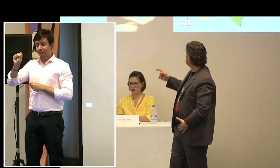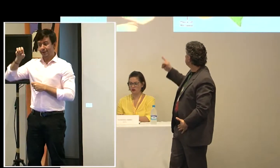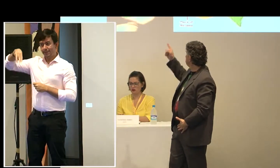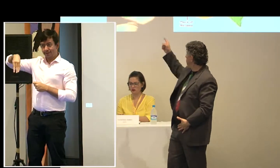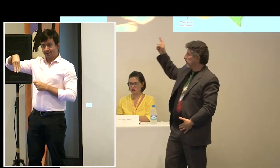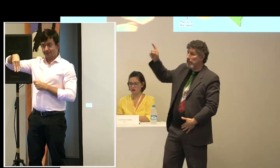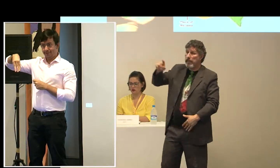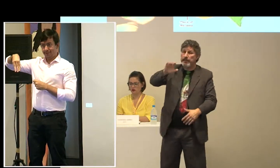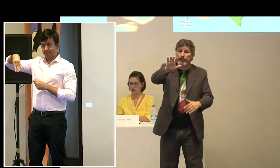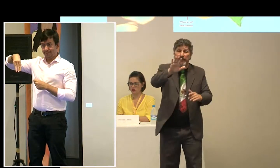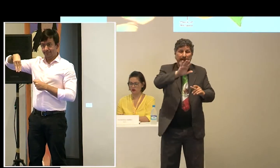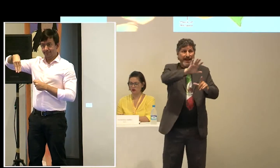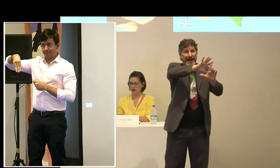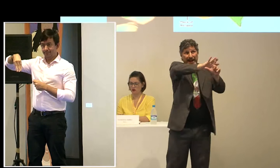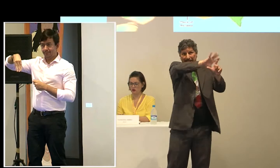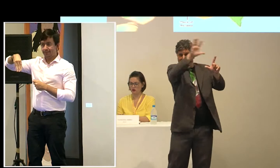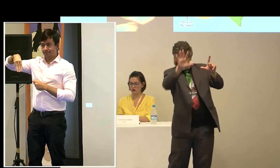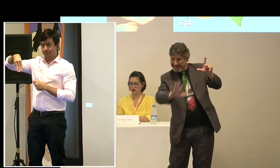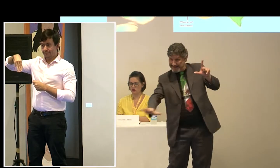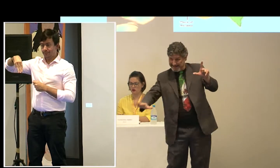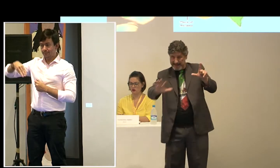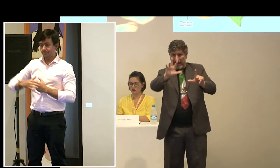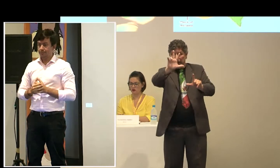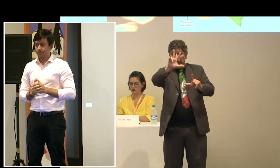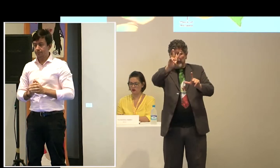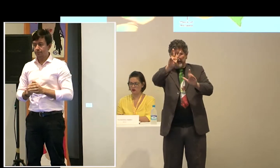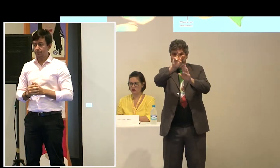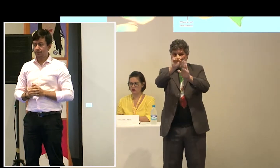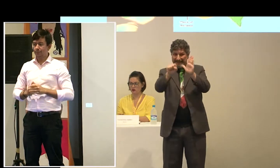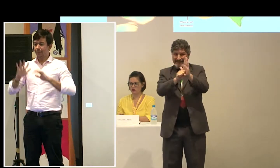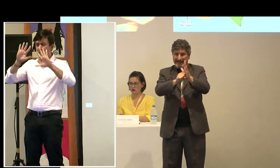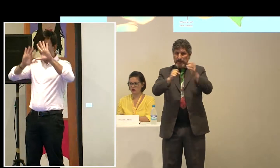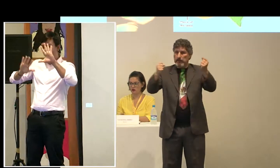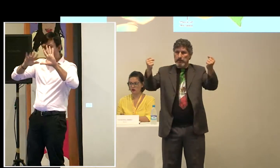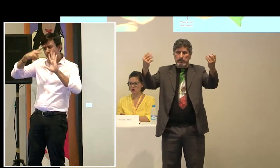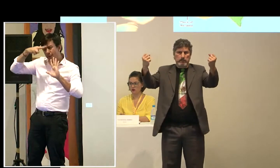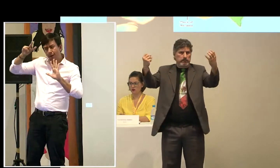pouco clandestino. E aí depois eles passaram a usar língua de sinais